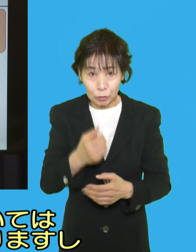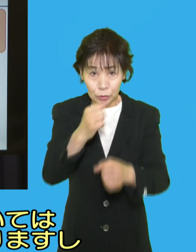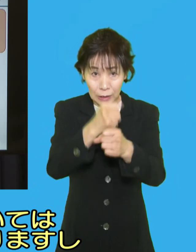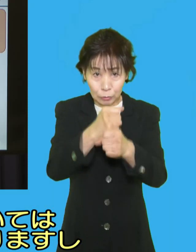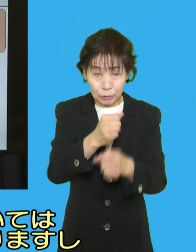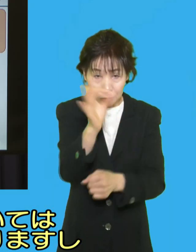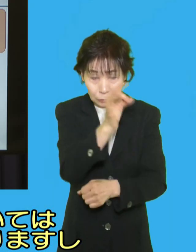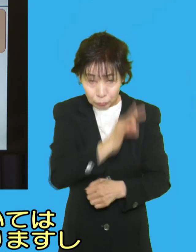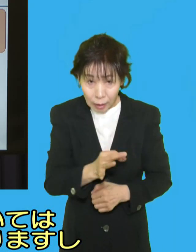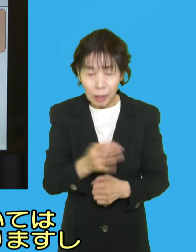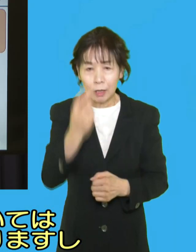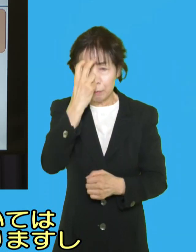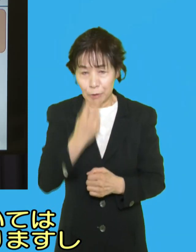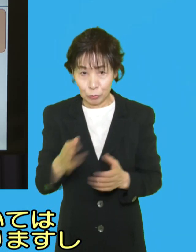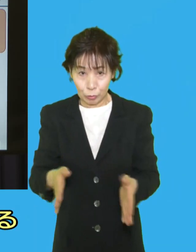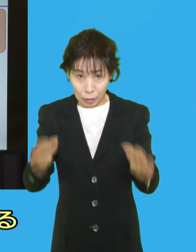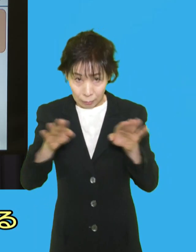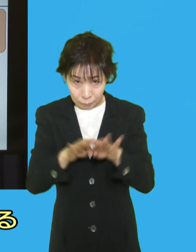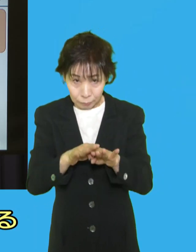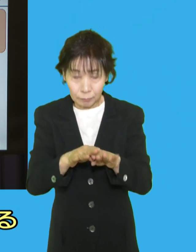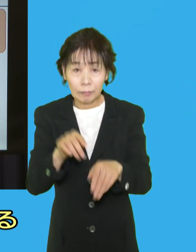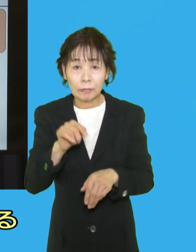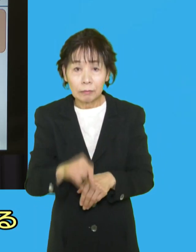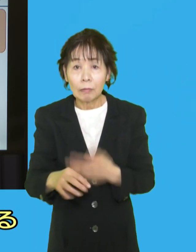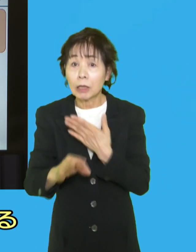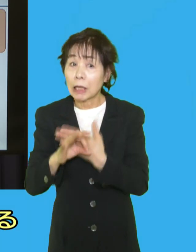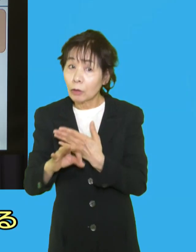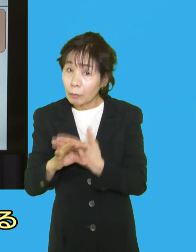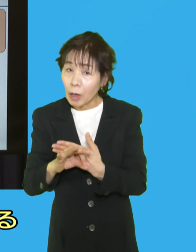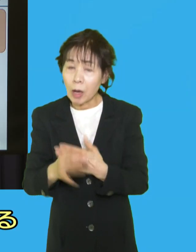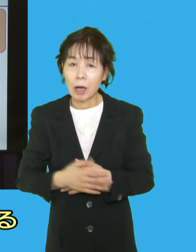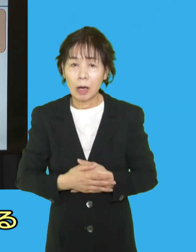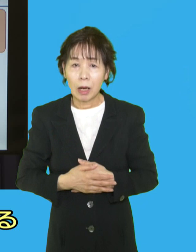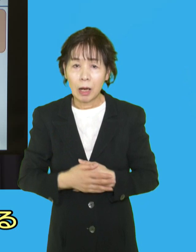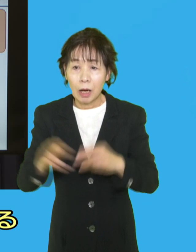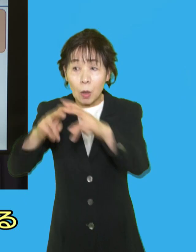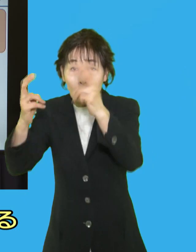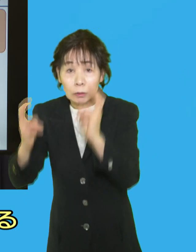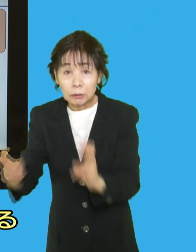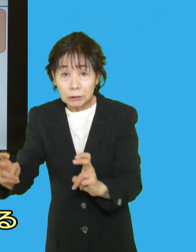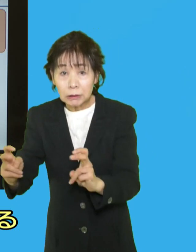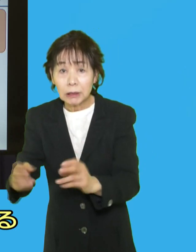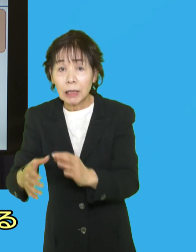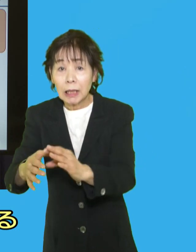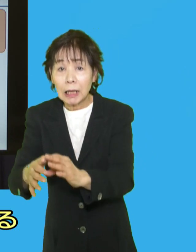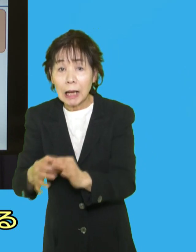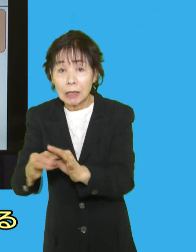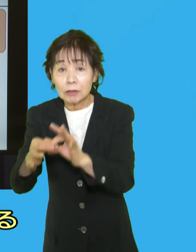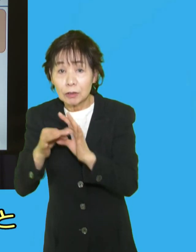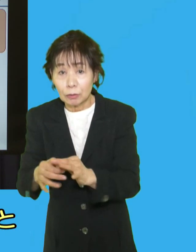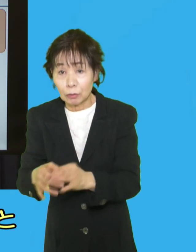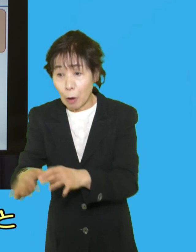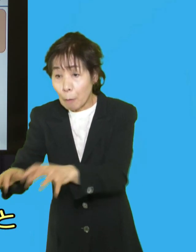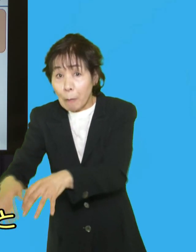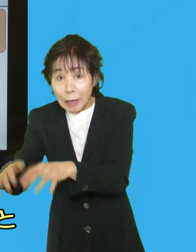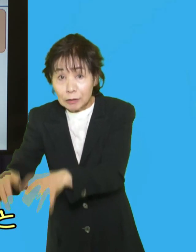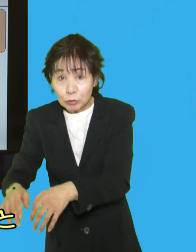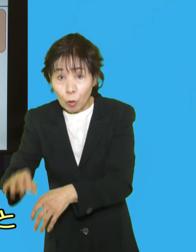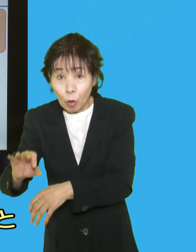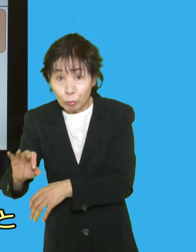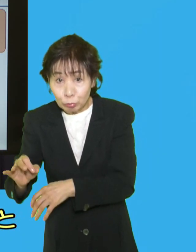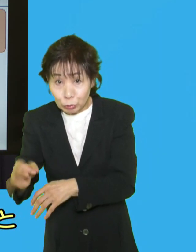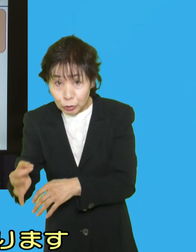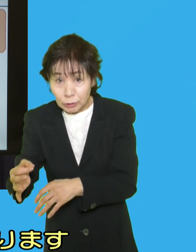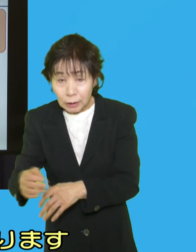術館ということもありますし、例えばその古墳に関する埋蔵物であったりヒストリックカ